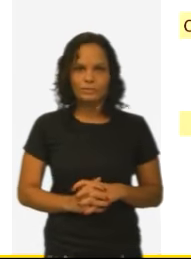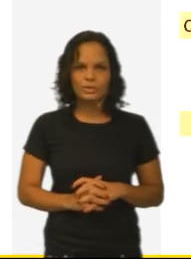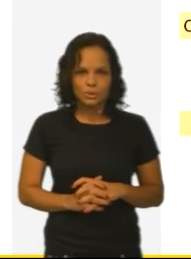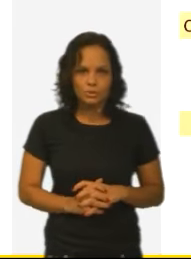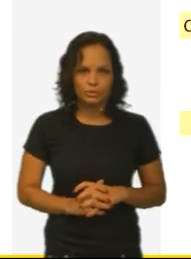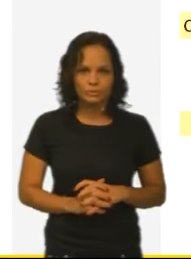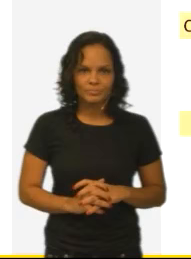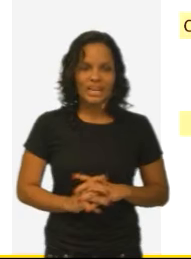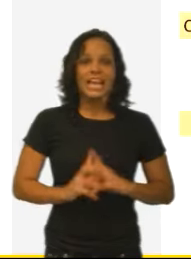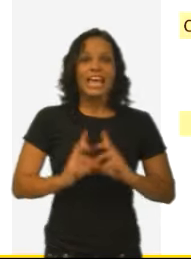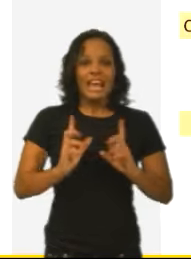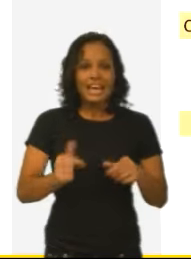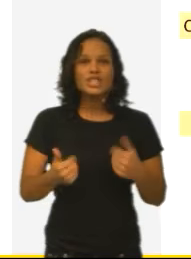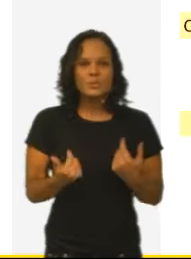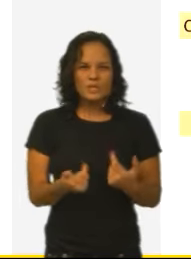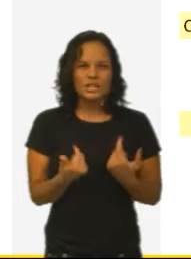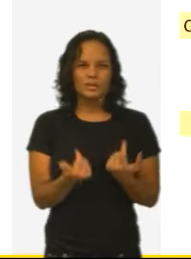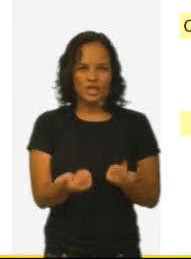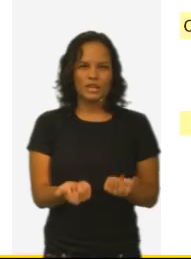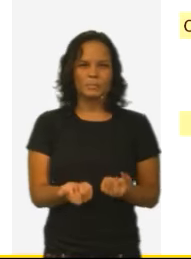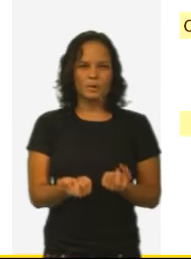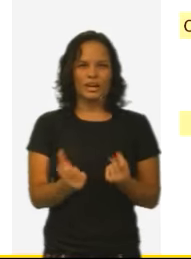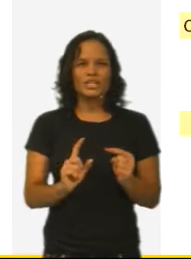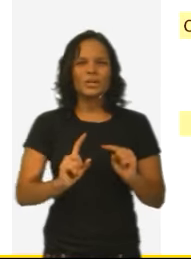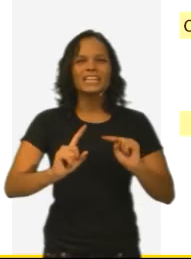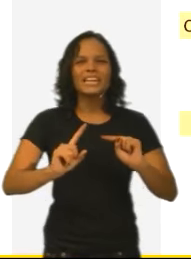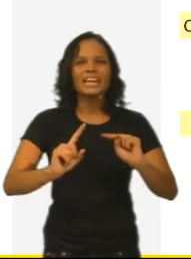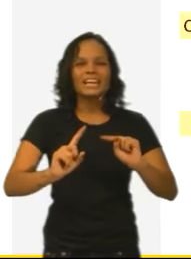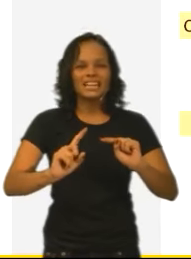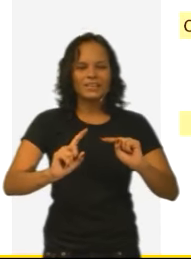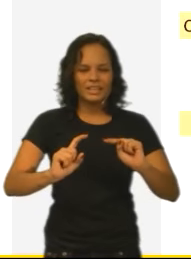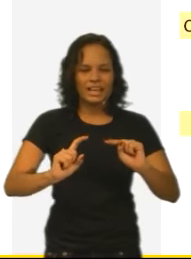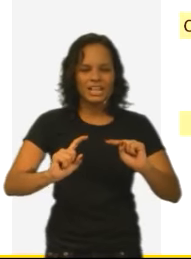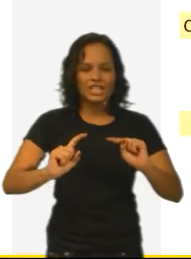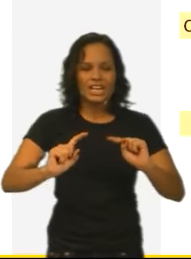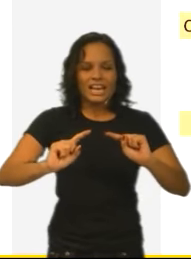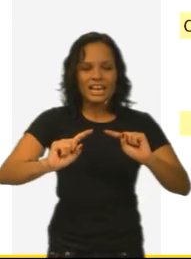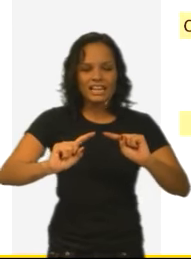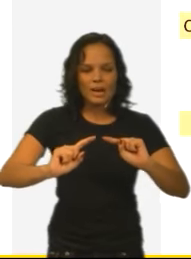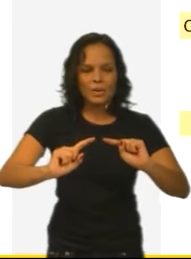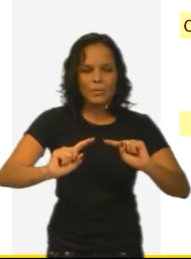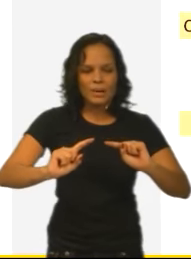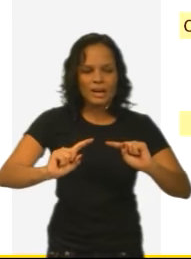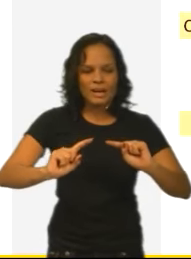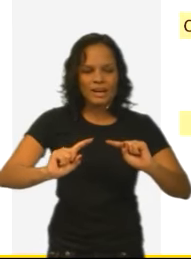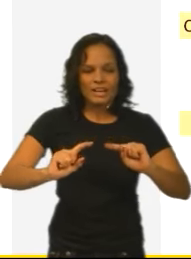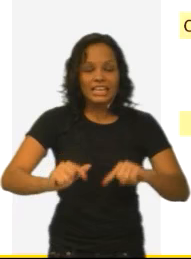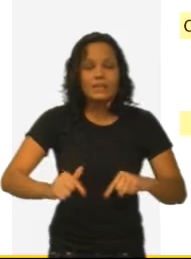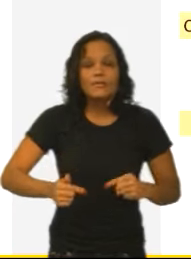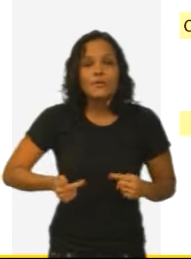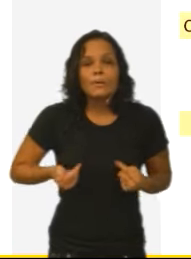na estrutura. Esse objeto direto pleonástico, ele tem, na verdade, ele é uma